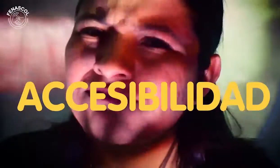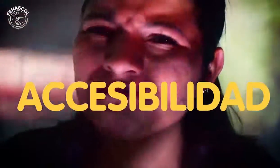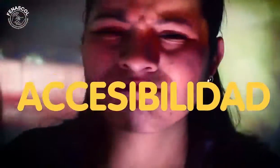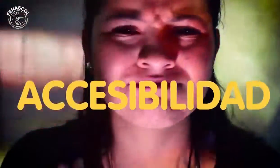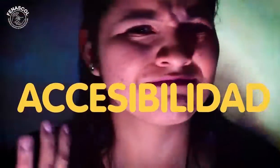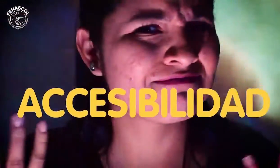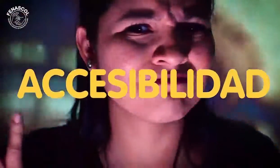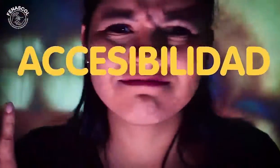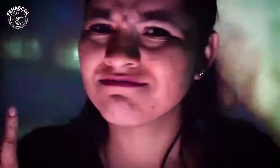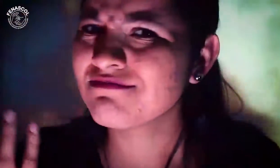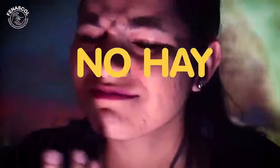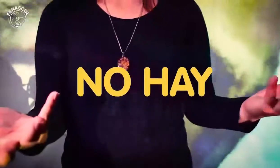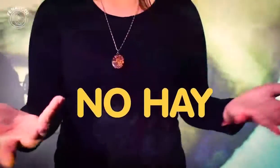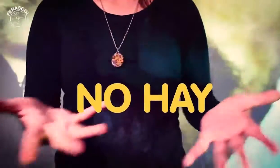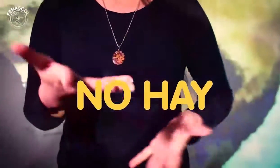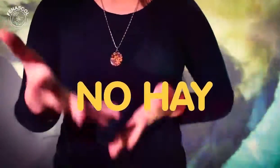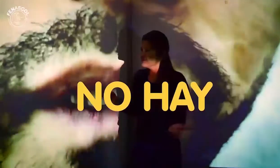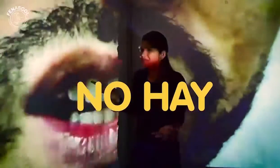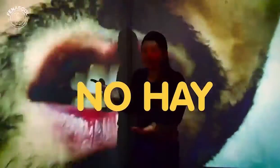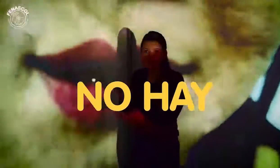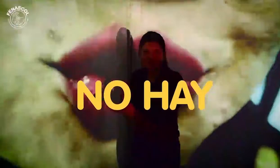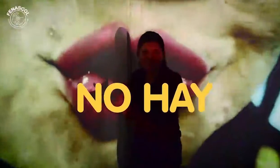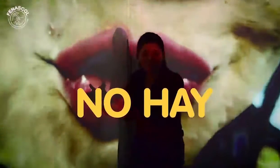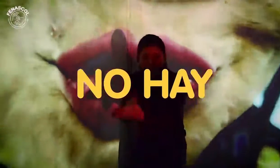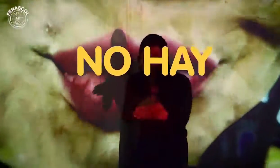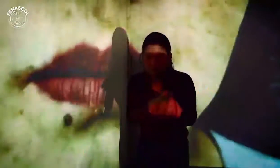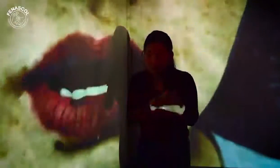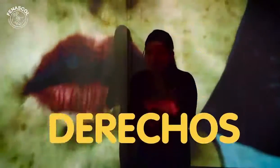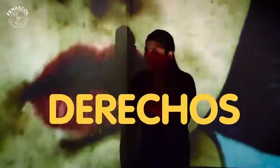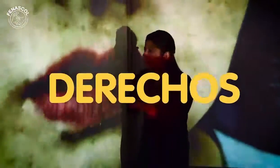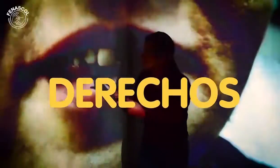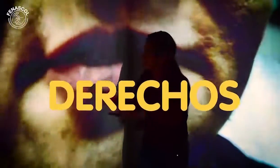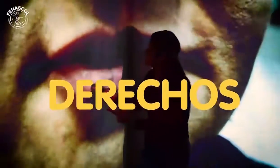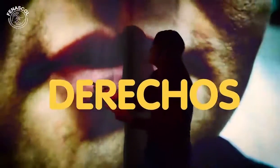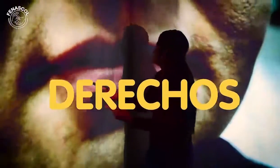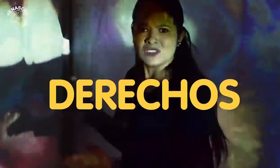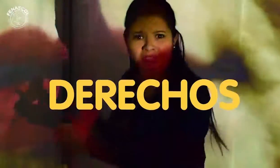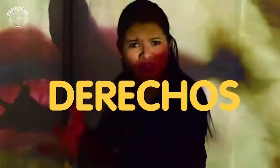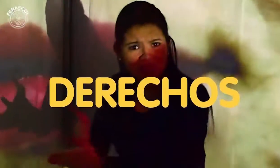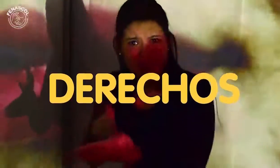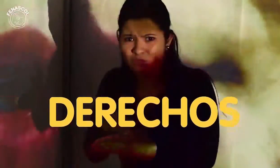accesibilidad no hay derechos.